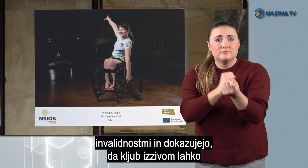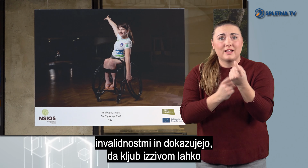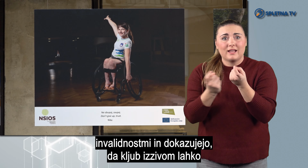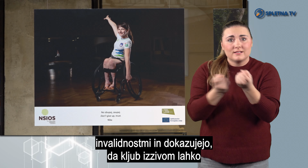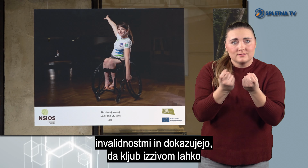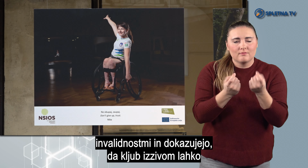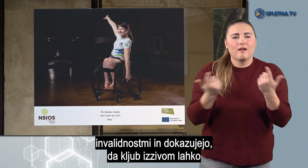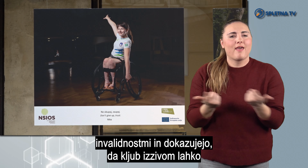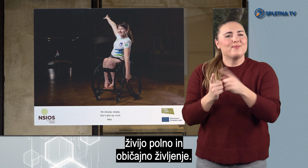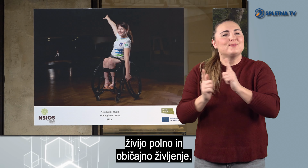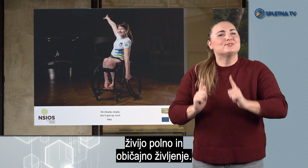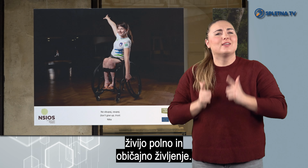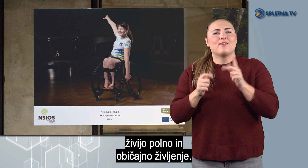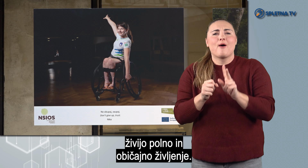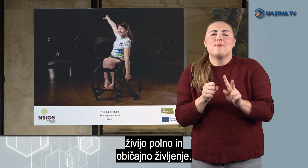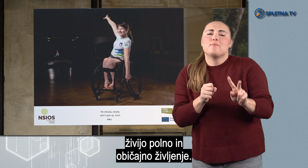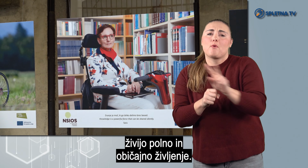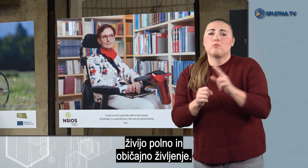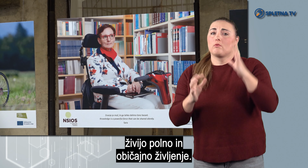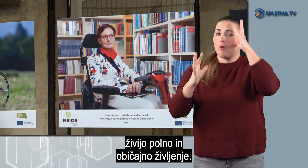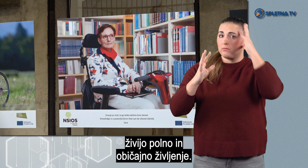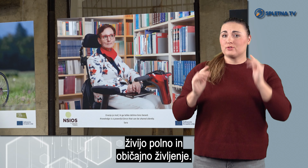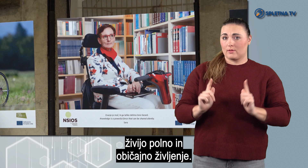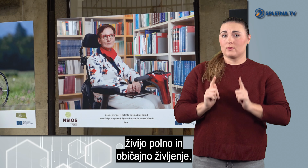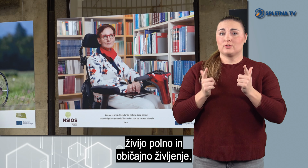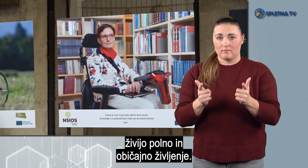in običajno življenje.